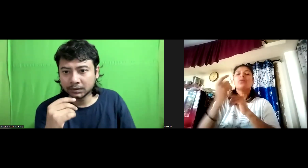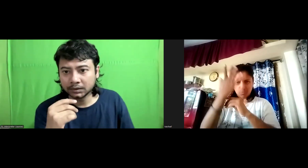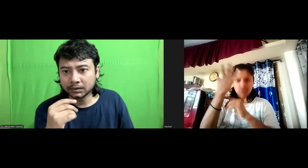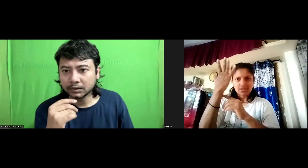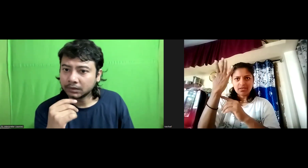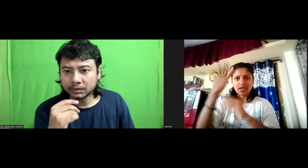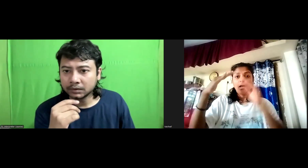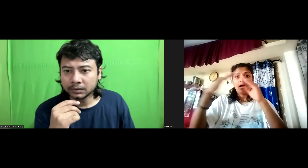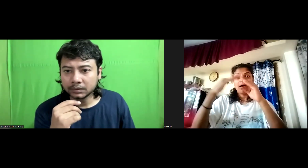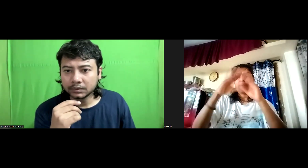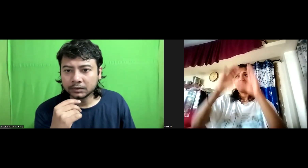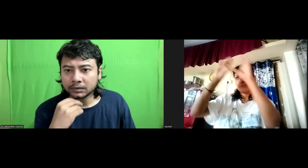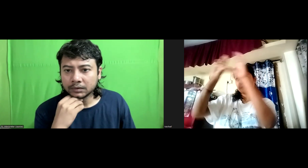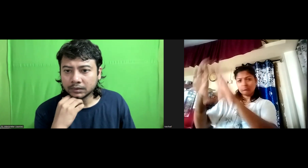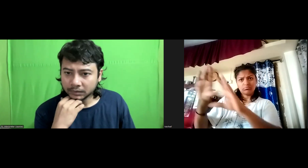तुलसी,